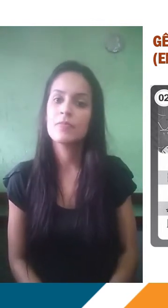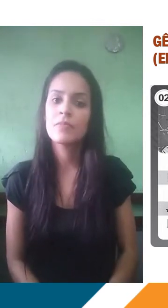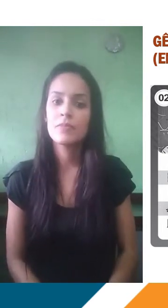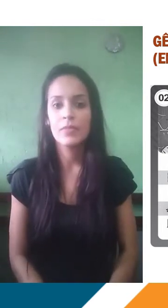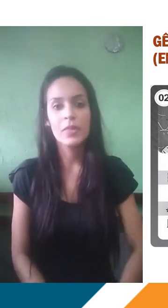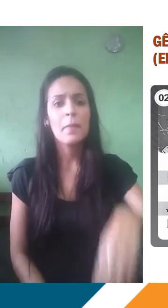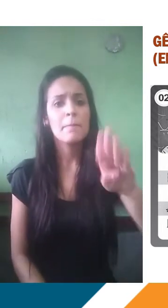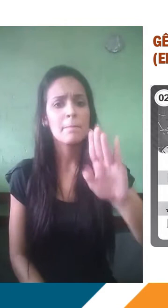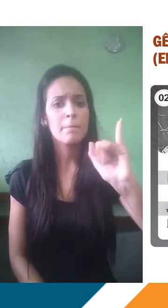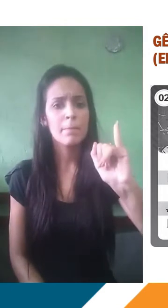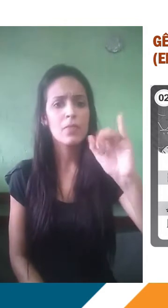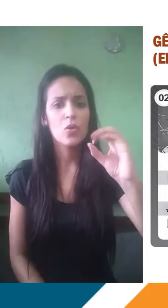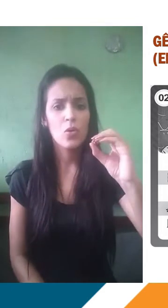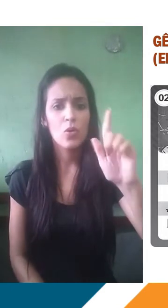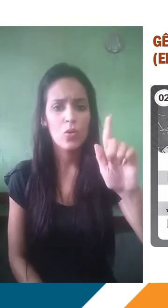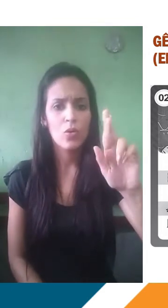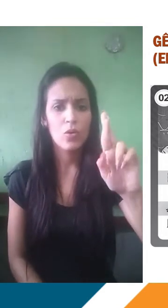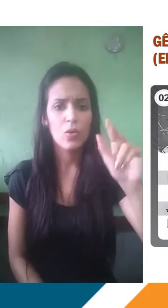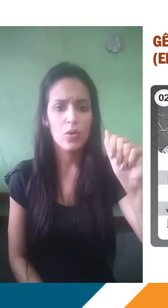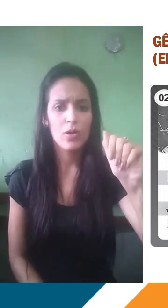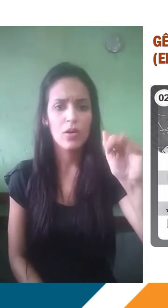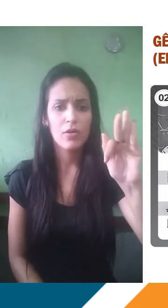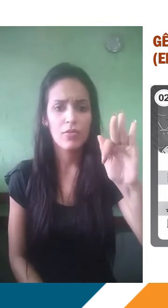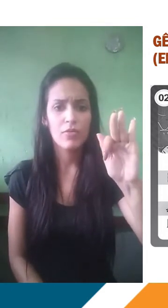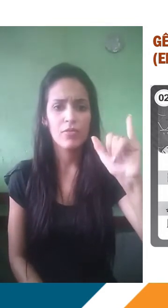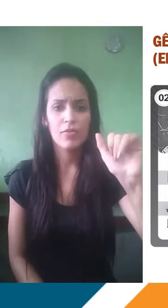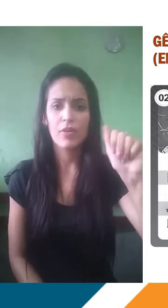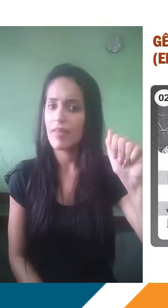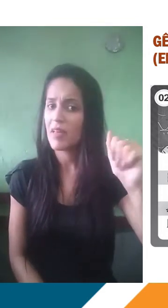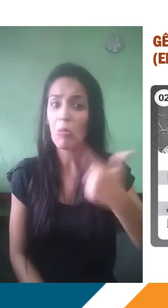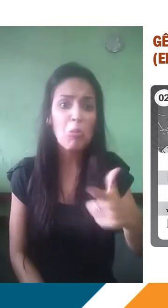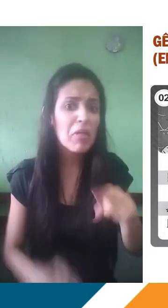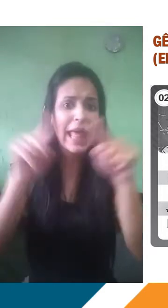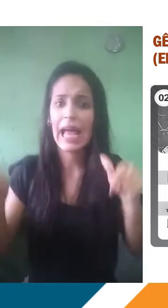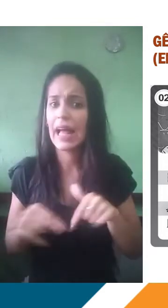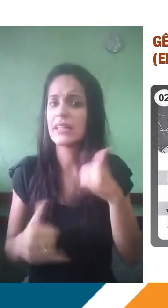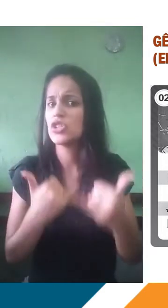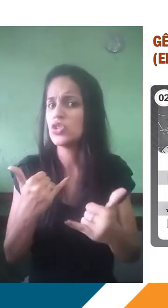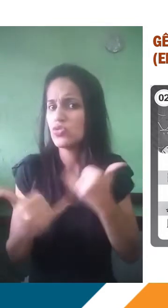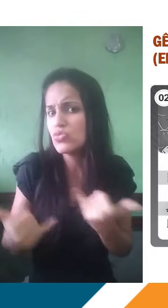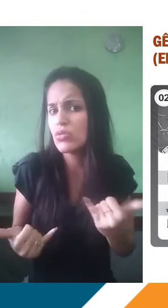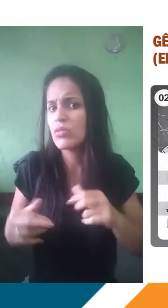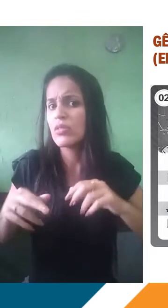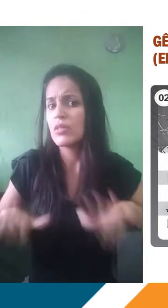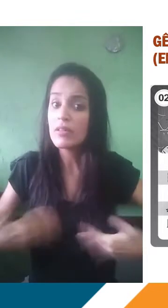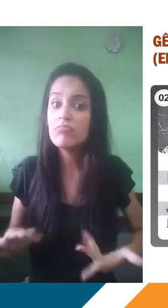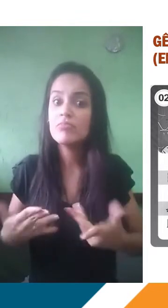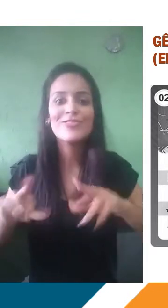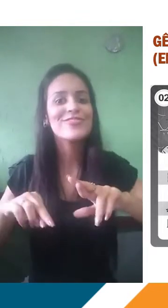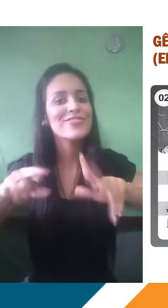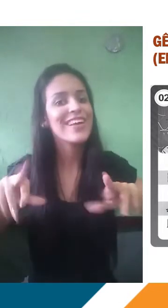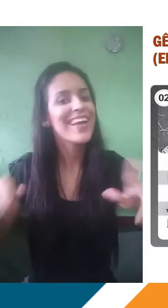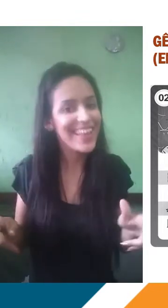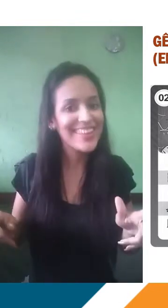Estas não costumam colocar em evidência a biografia de pessoas conhecidas nem personagens Por isso, podemos entender